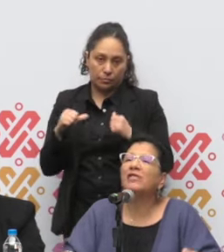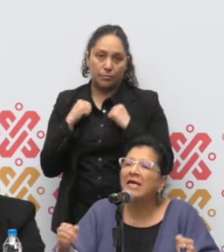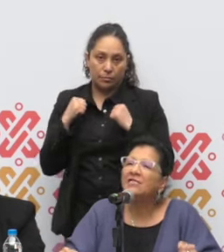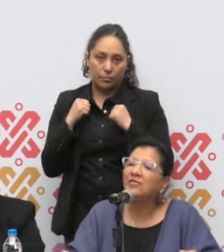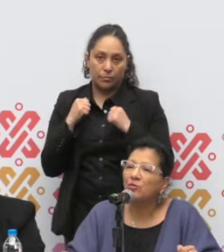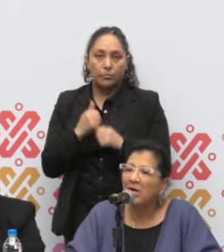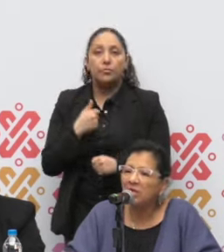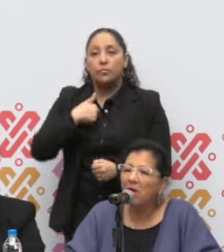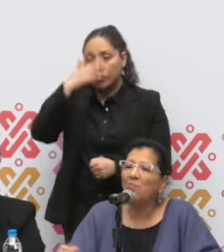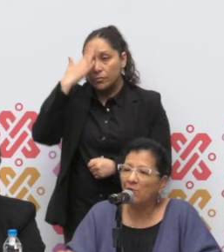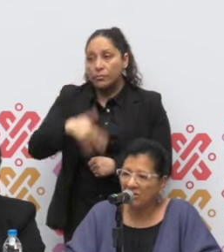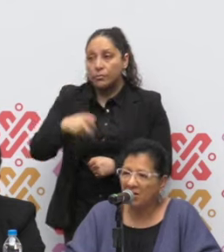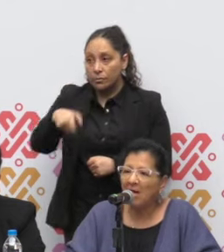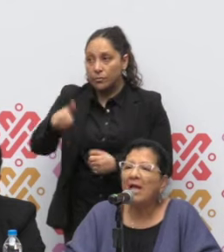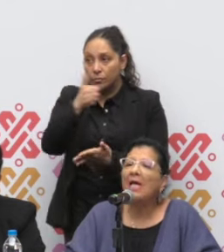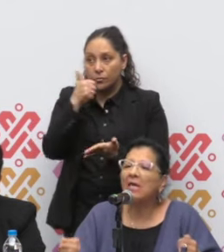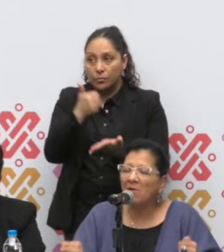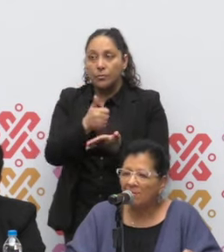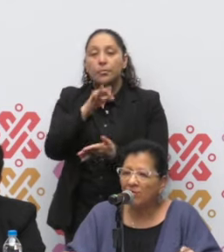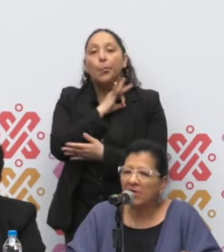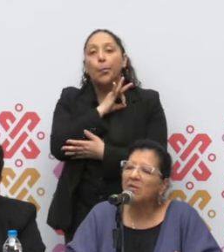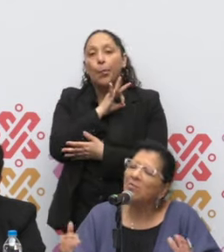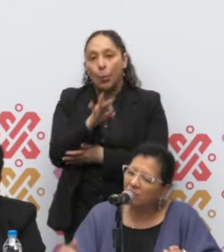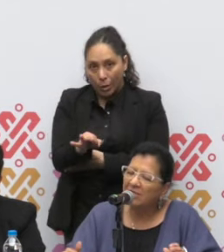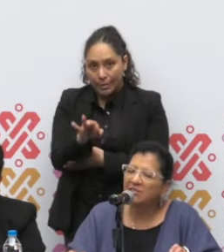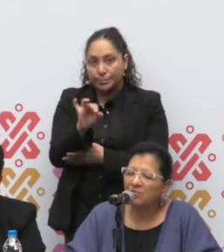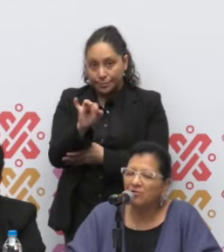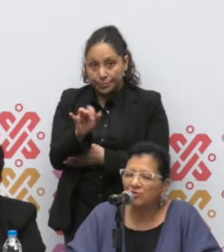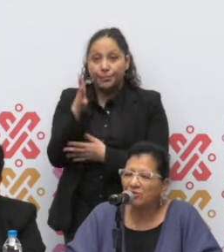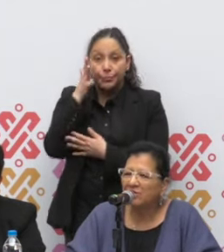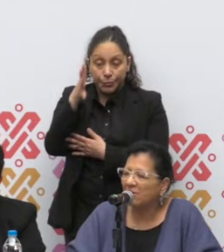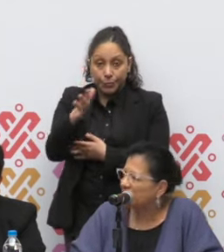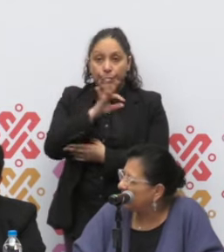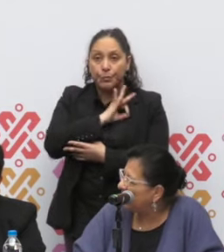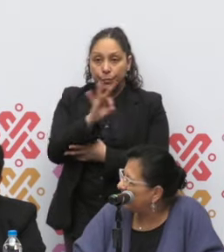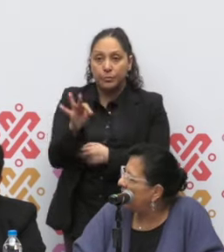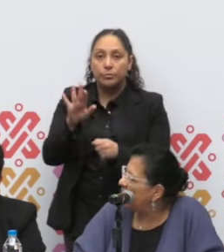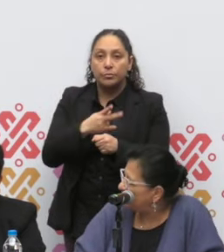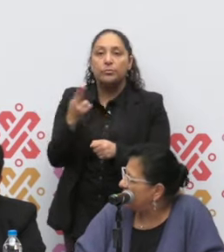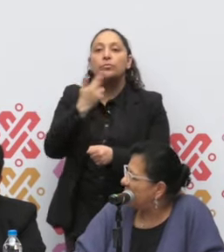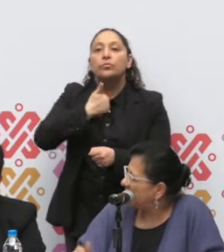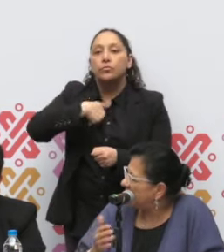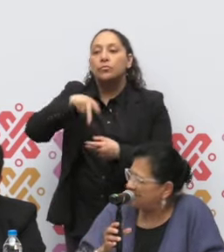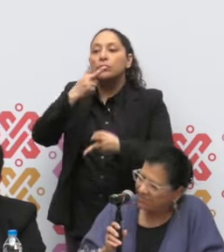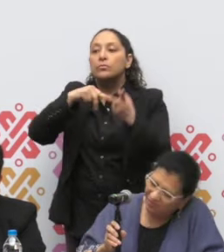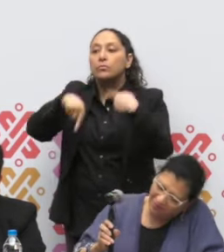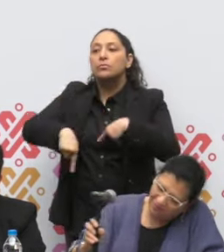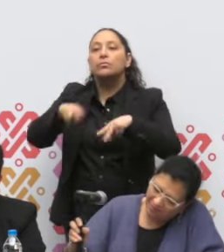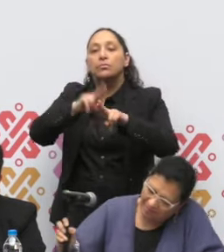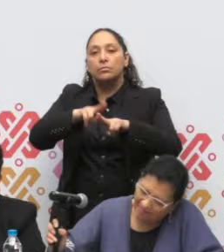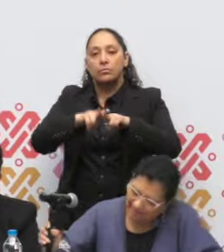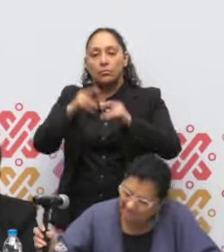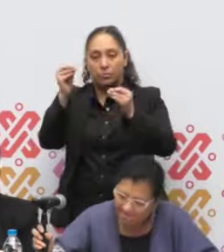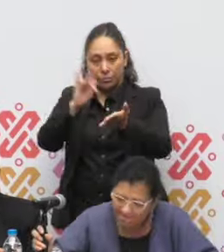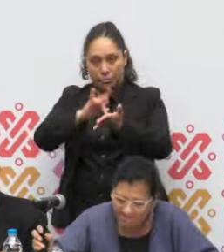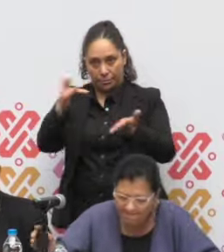Y yo sé que esta ciudad puede y va a poder porque estamos nosotros sentados aquí. Muchísimas gracias.